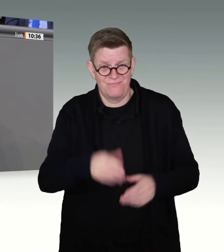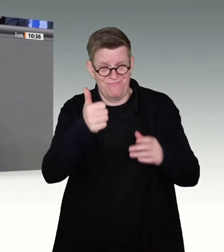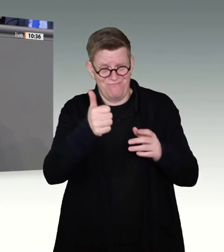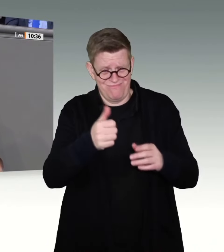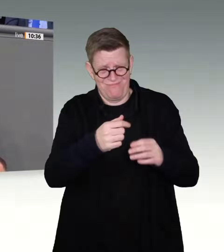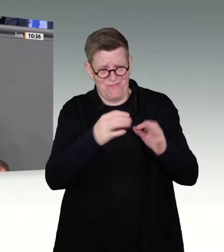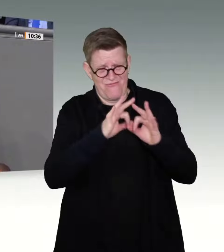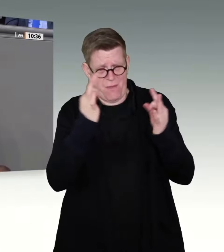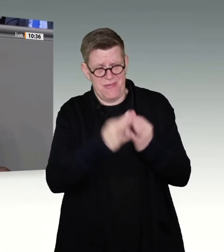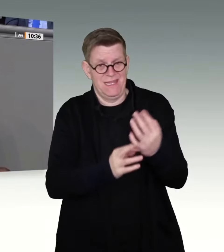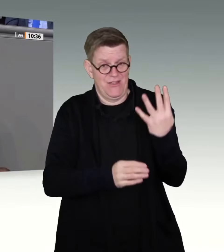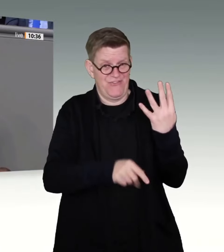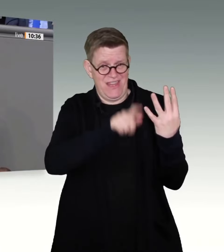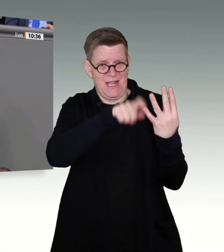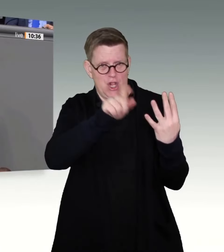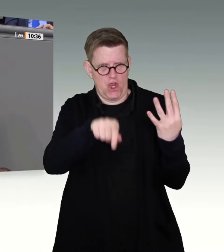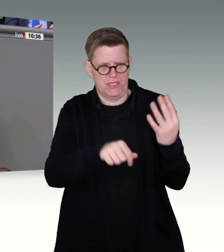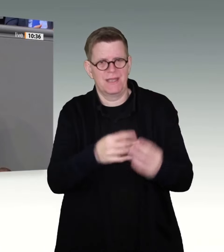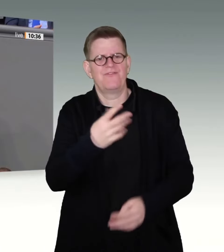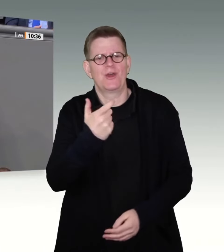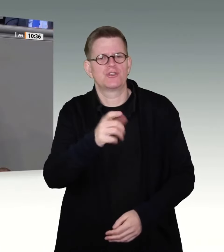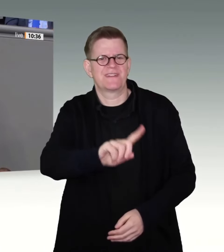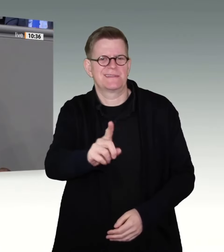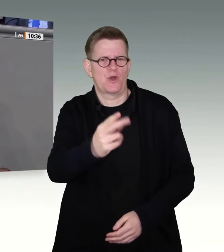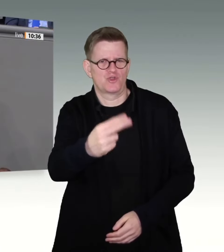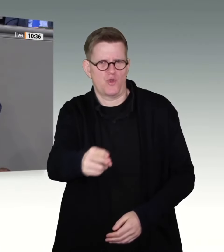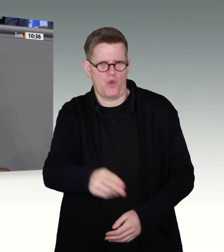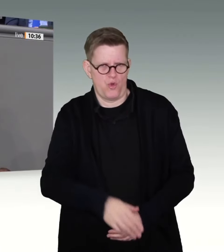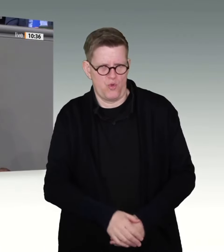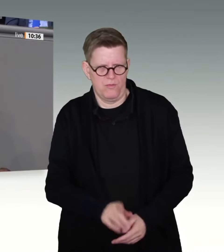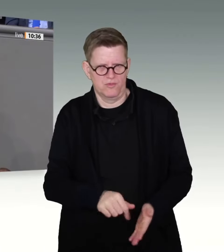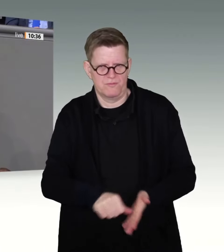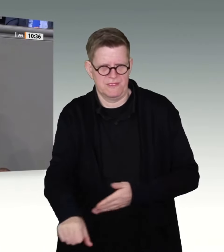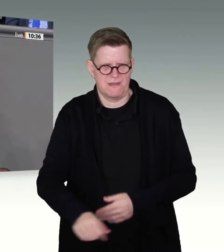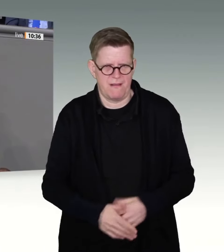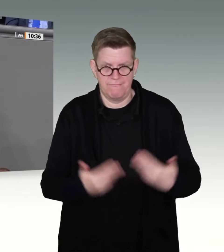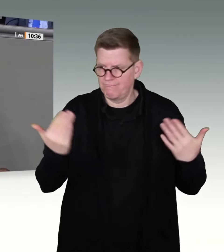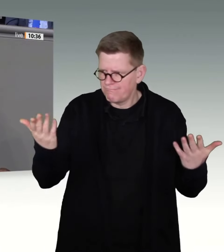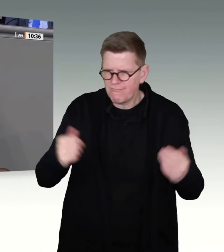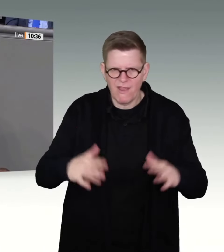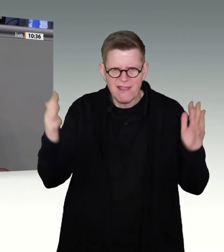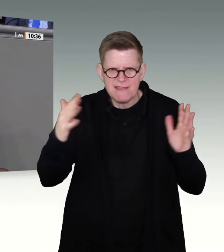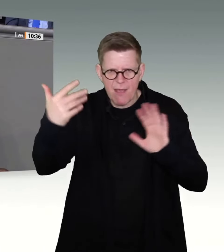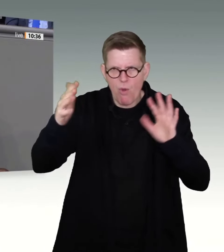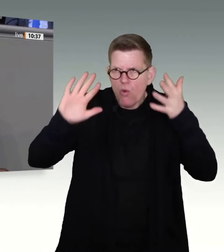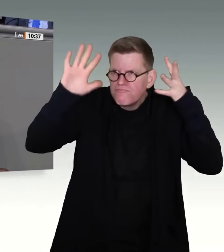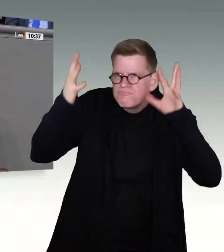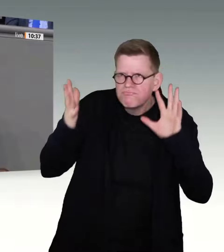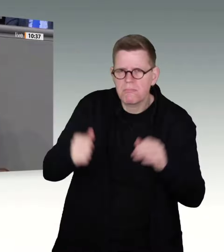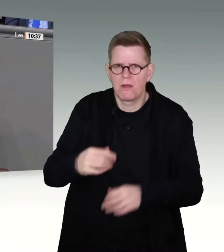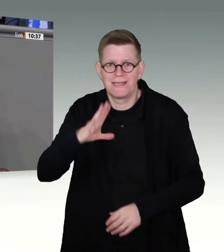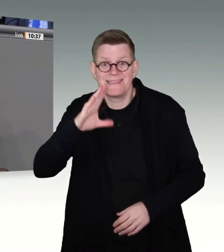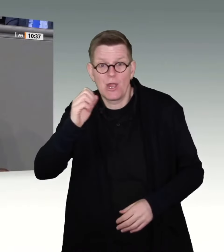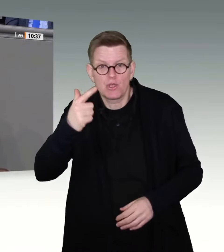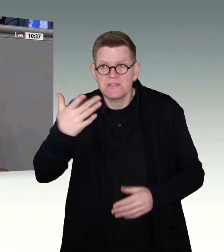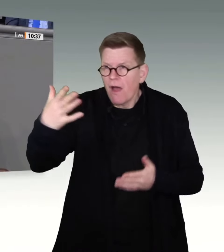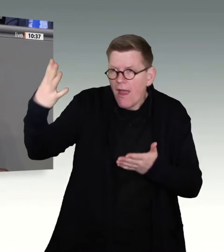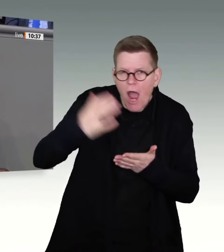Familie, ohne dass es überhaupt irgendeine nennenswerte CO2-Einsparung gegeben hätte. Ihre